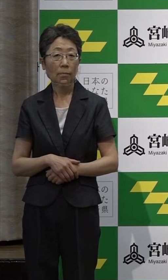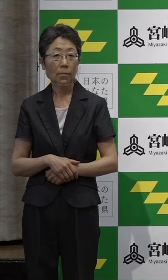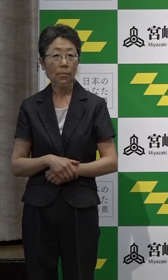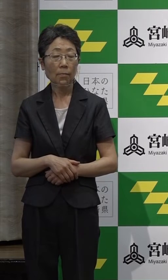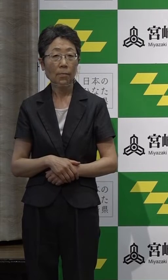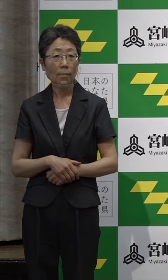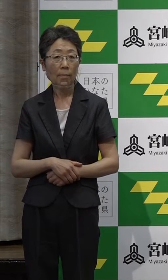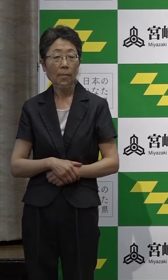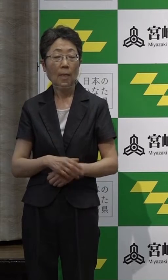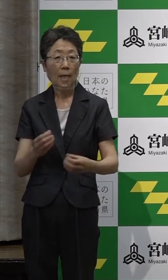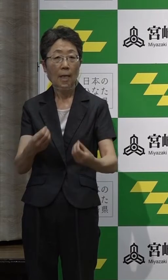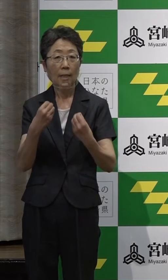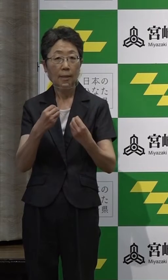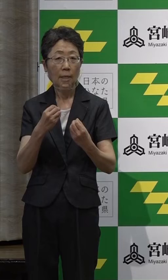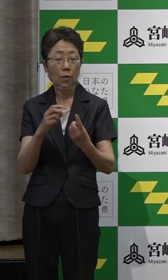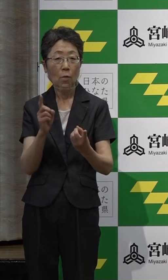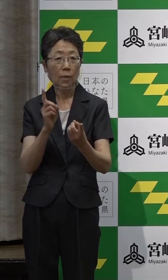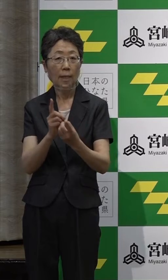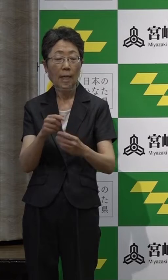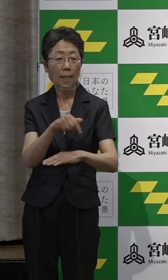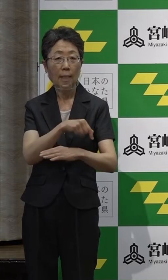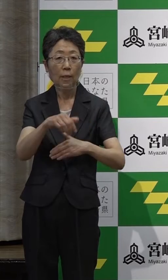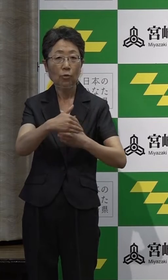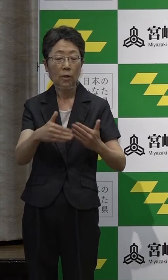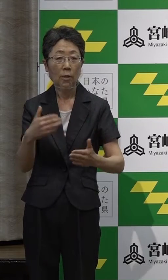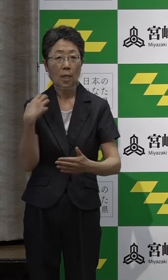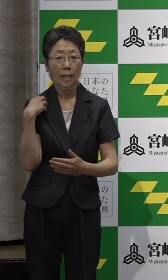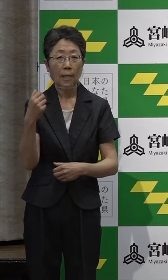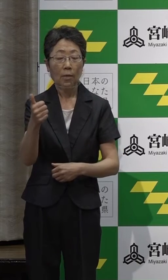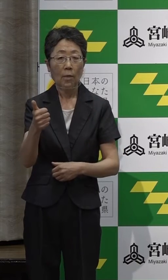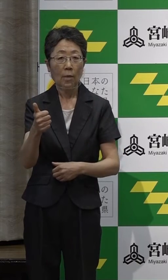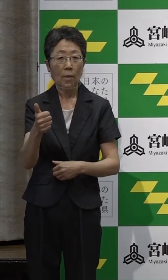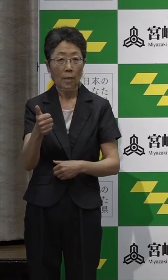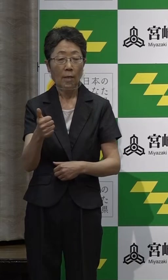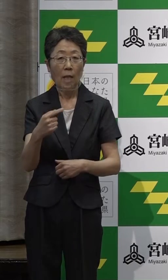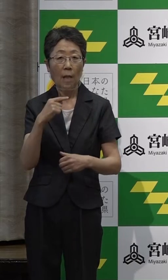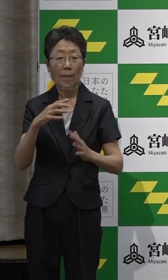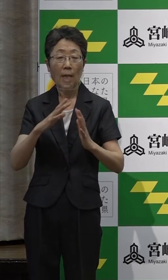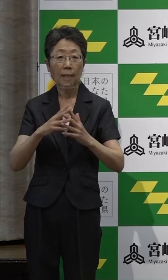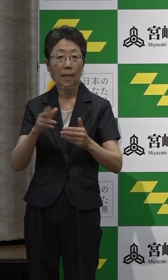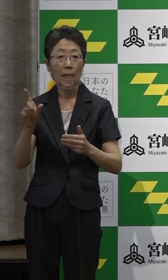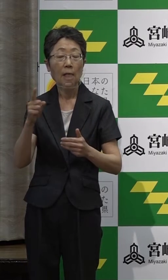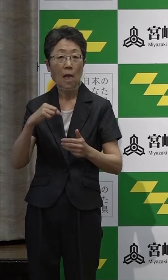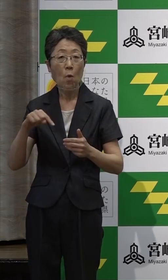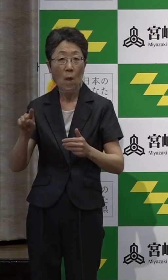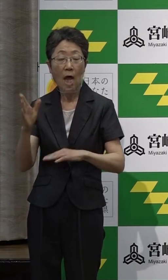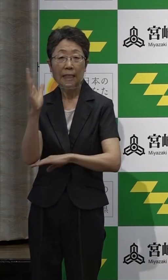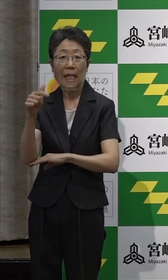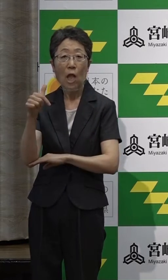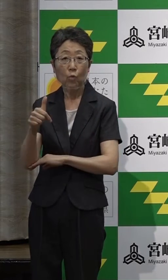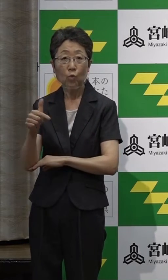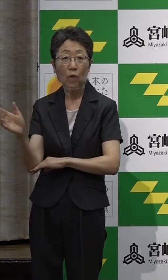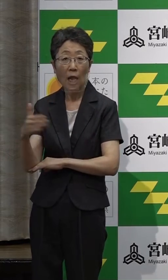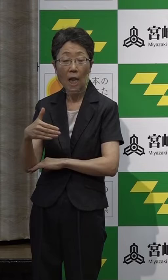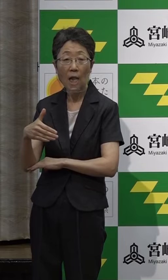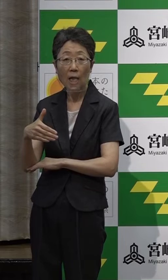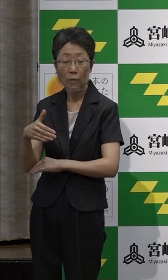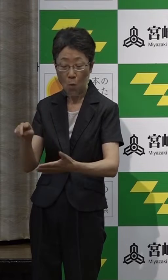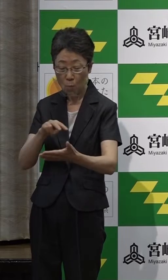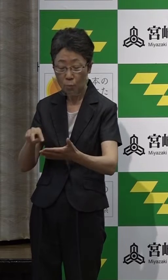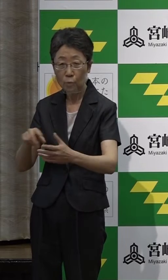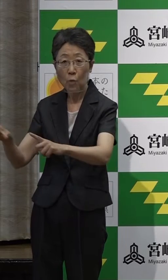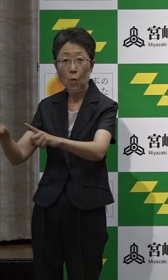感染症対策室です。その件に関しましてはまだ通知を確認しているわけではございませんけれども